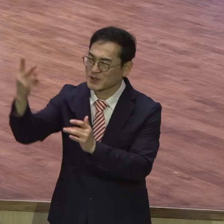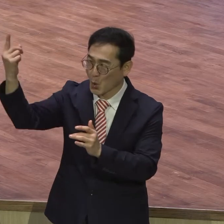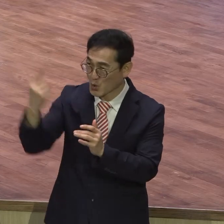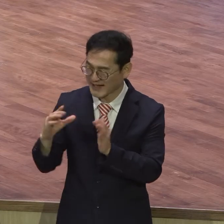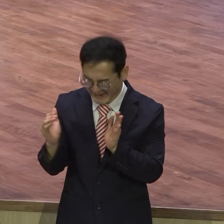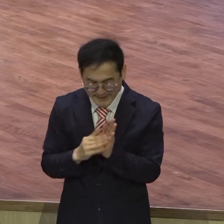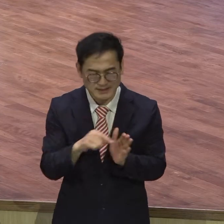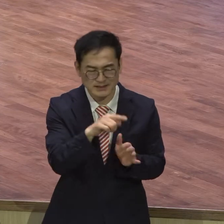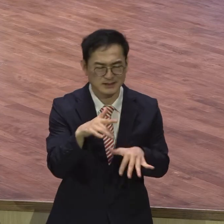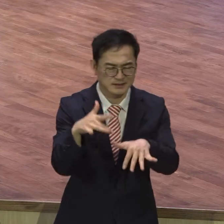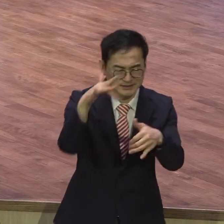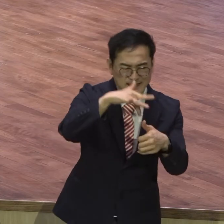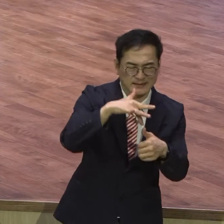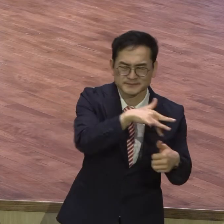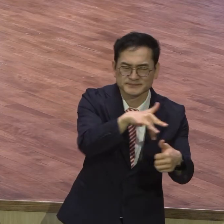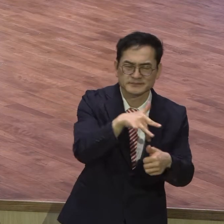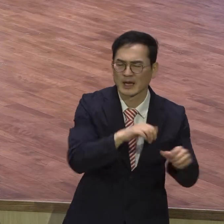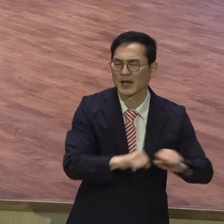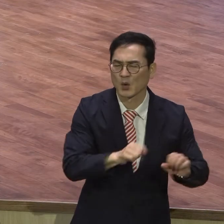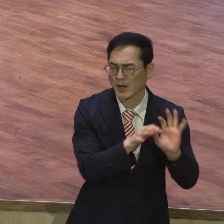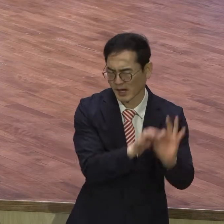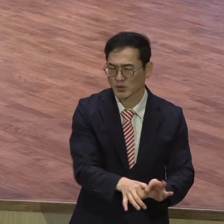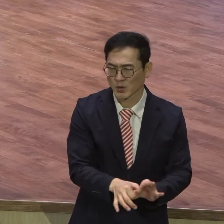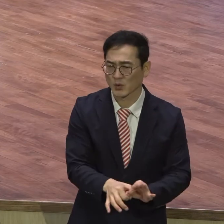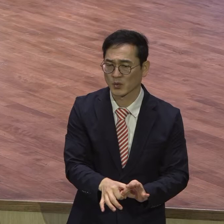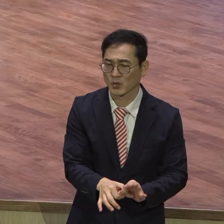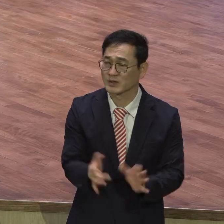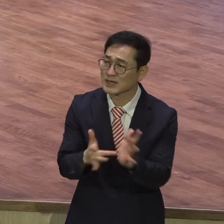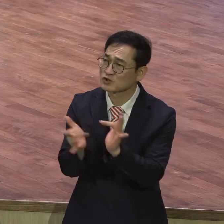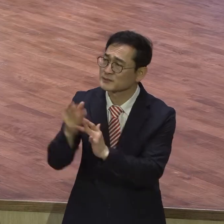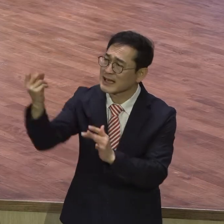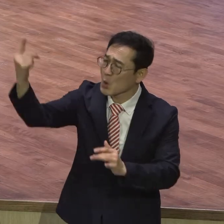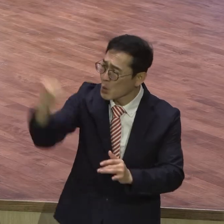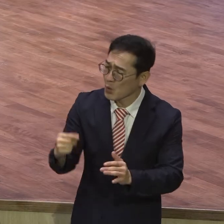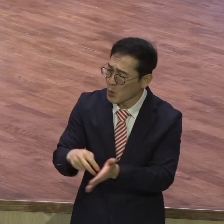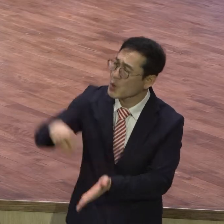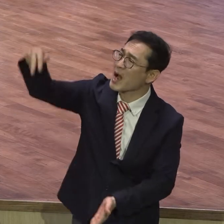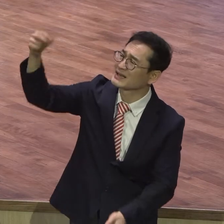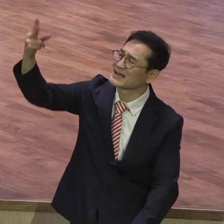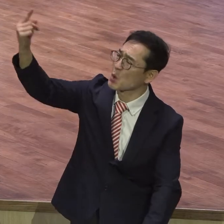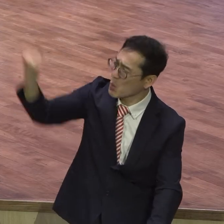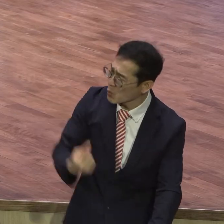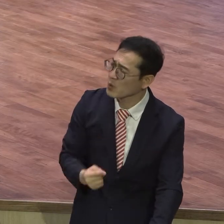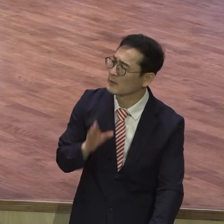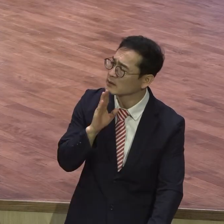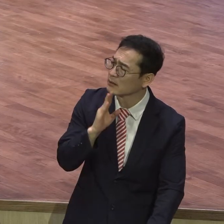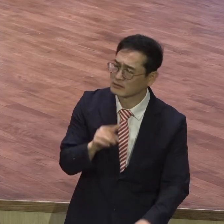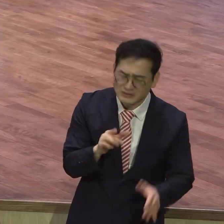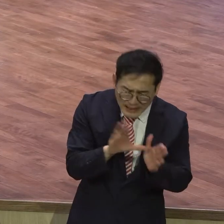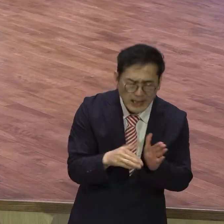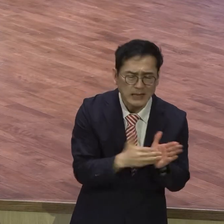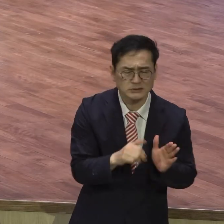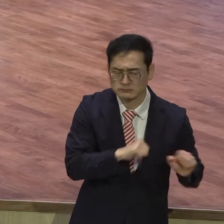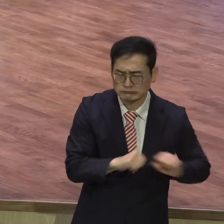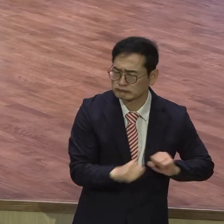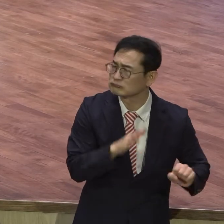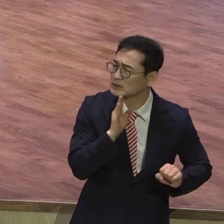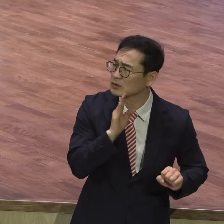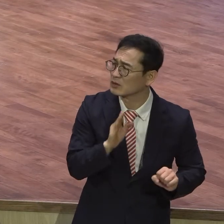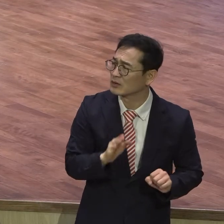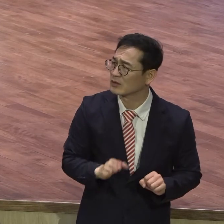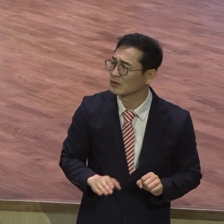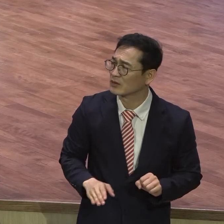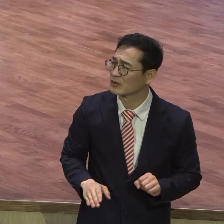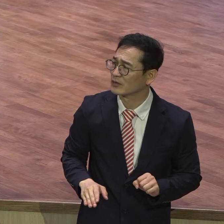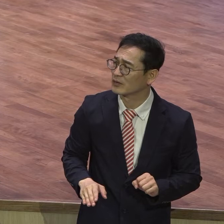직전까지예요 이 활동 때가 이르기 전에 아직 제림이 아닌데 왜 벌써 왔어요? 예수님이 심판자로 다시